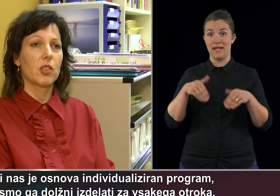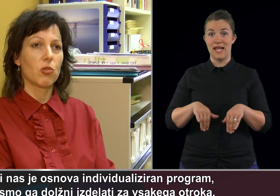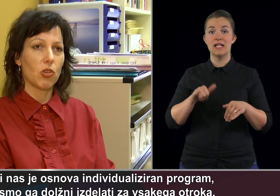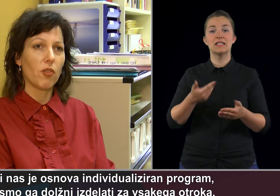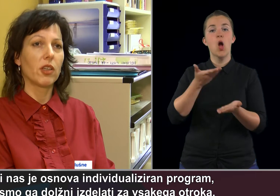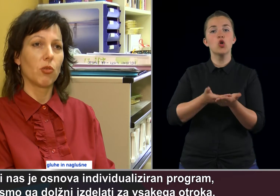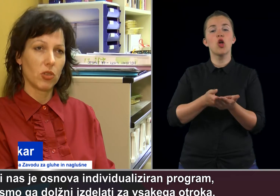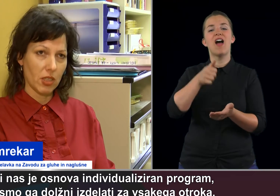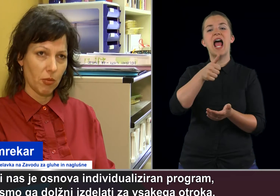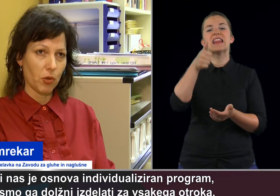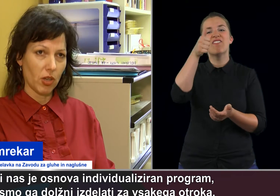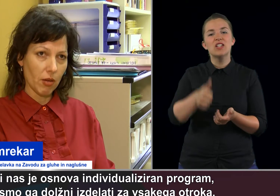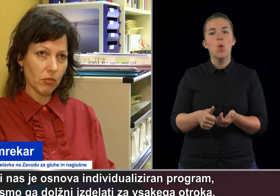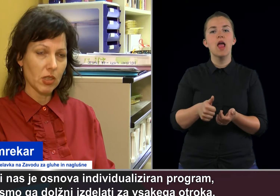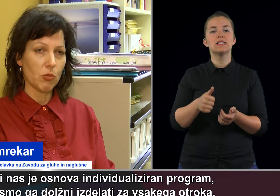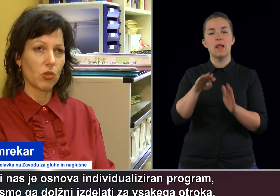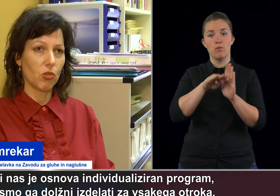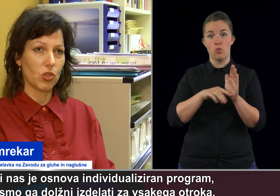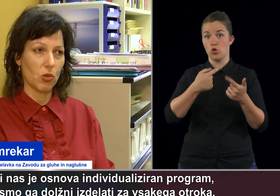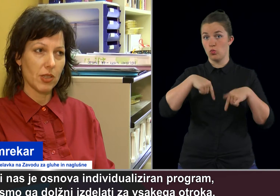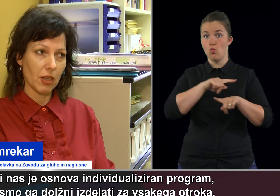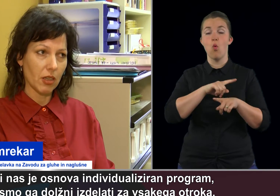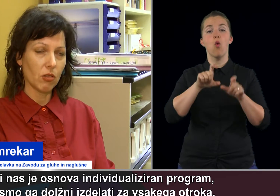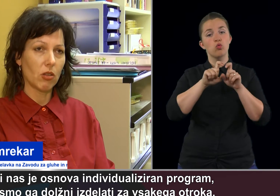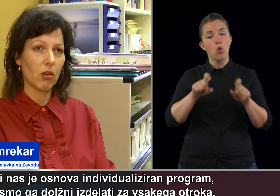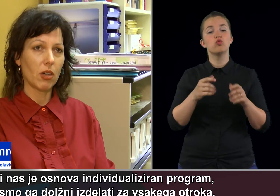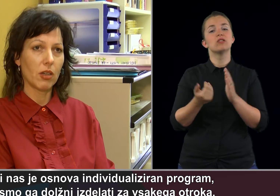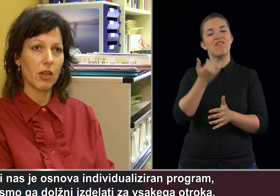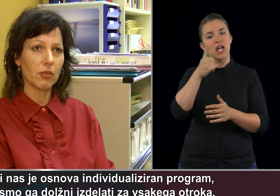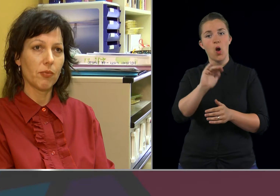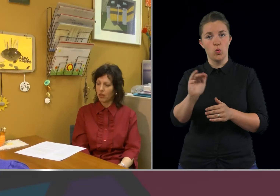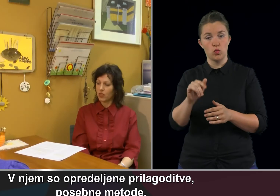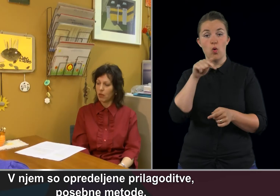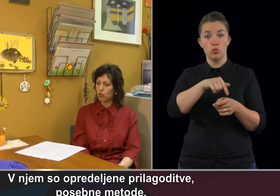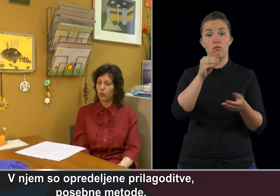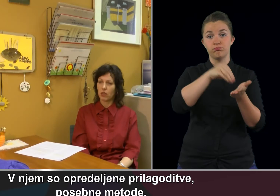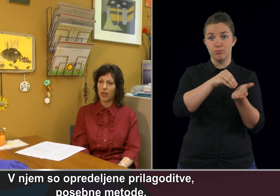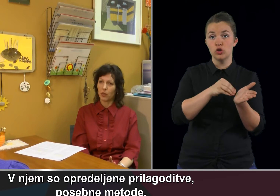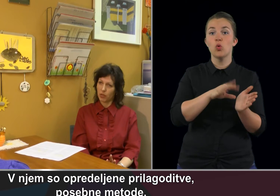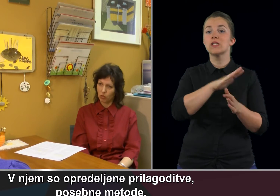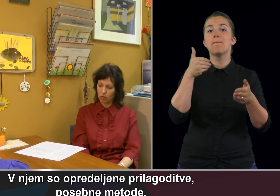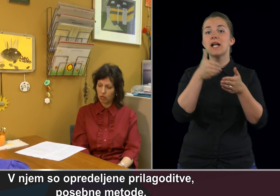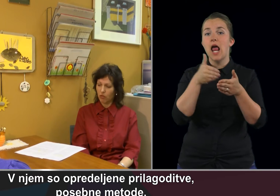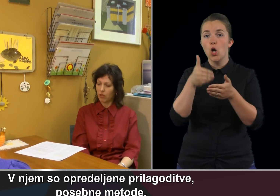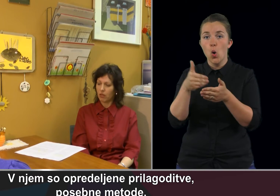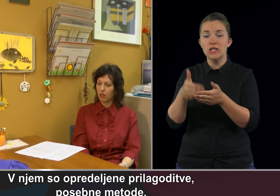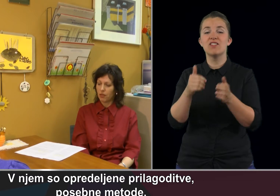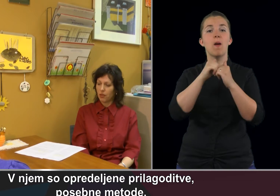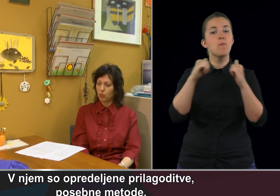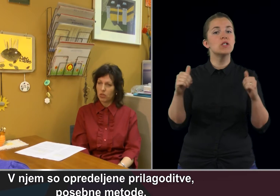Pri nas je osnova individualiziran program, ki smo dolžni za vsakega otroka. V njem so opredeljene